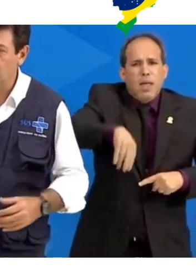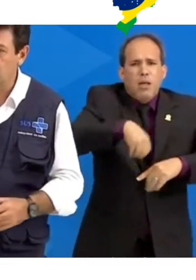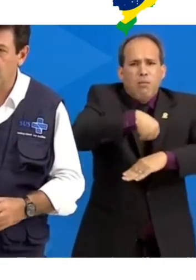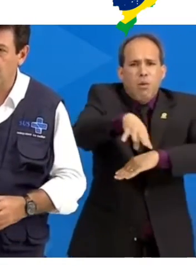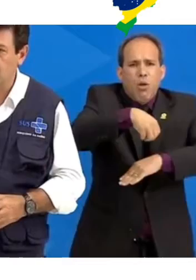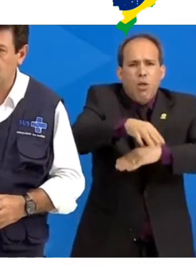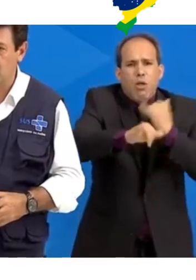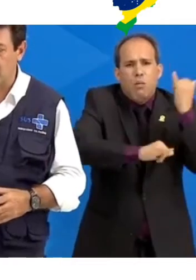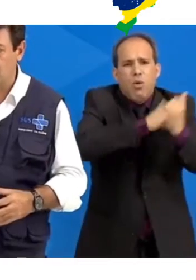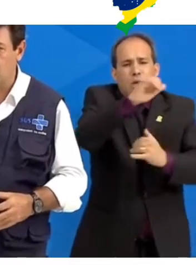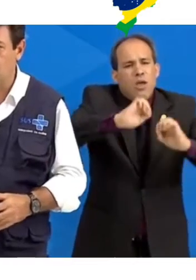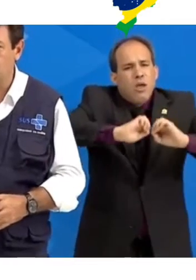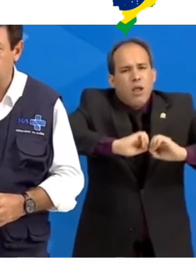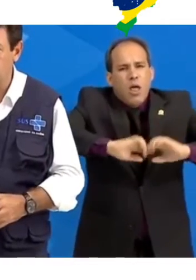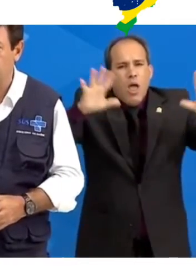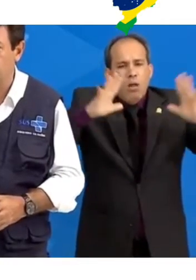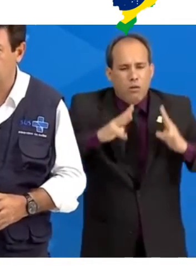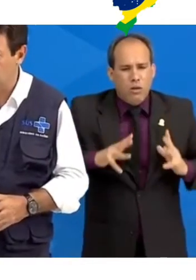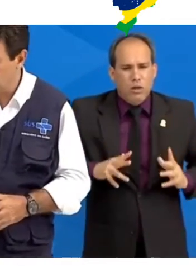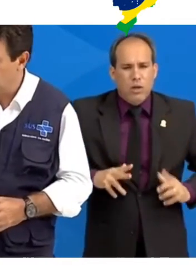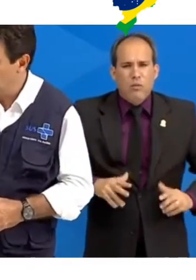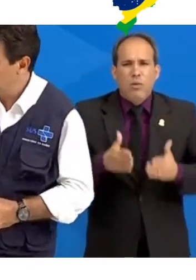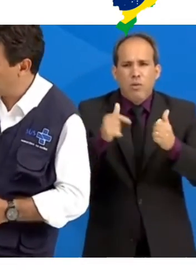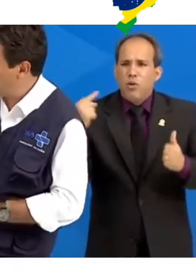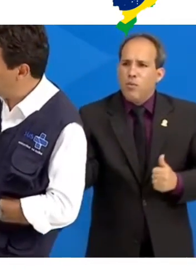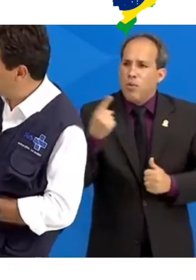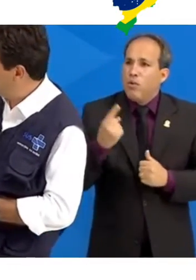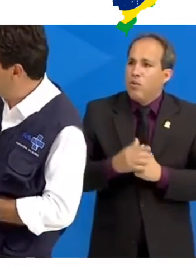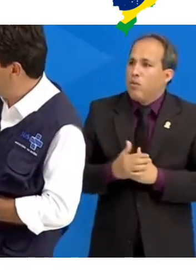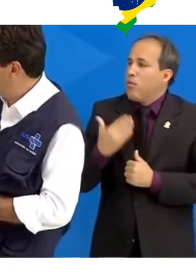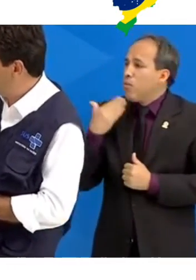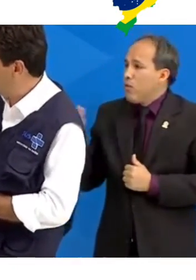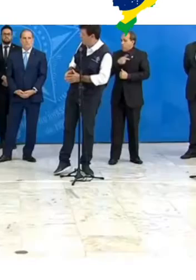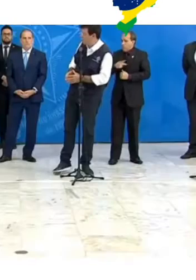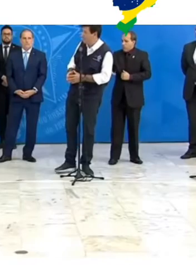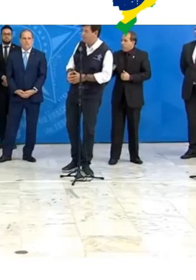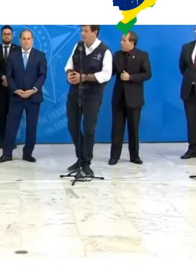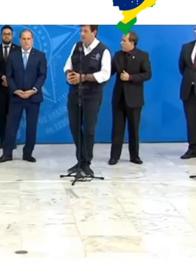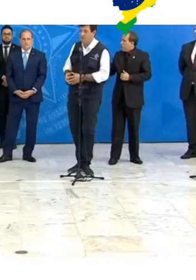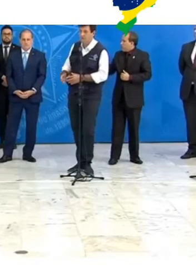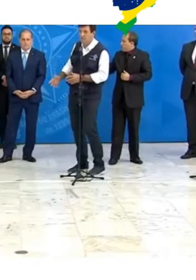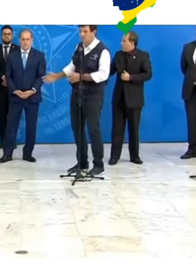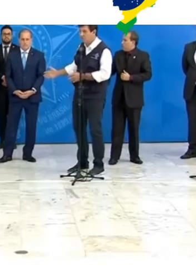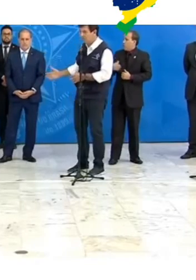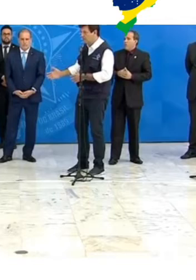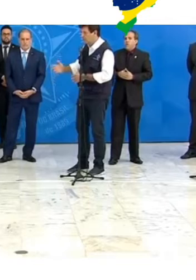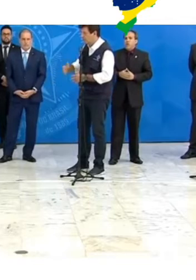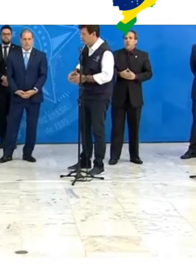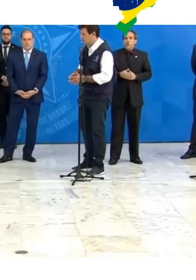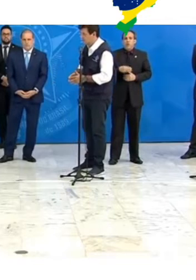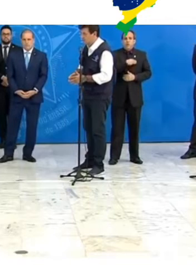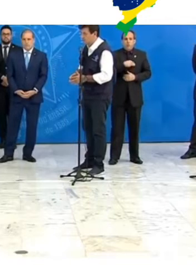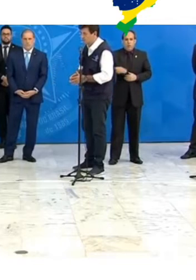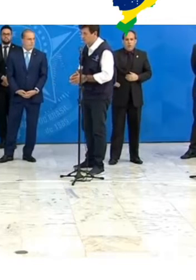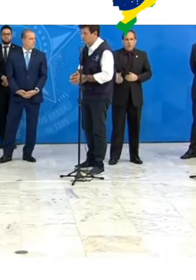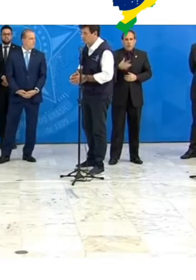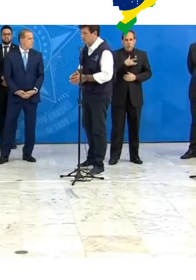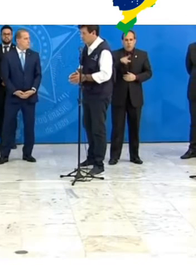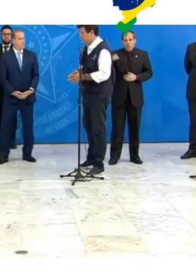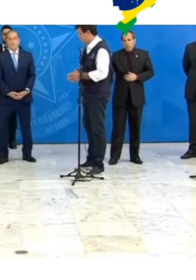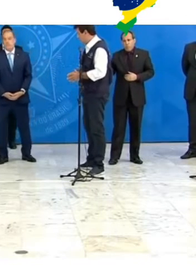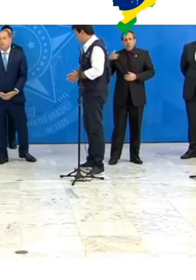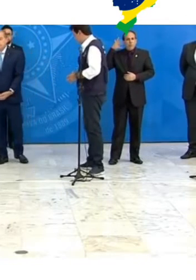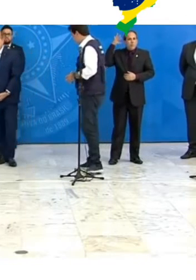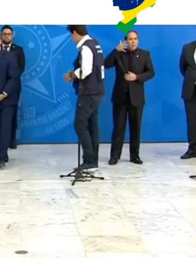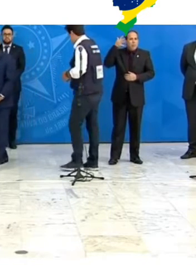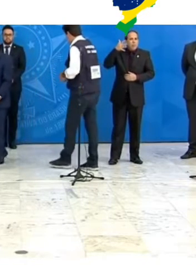com transparência nos atos, que é o que pediu o presidente. Acho que é isso. Deixo aí ao ministro Onyx a sequência das